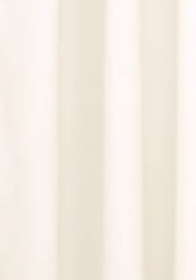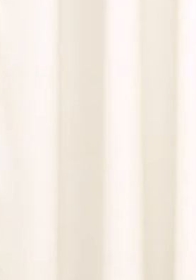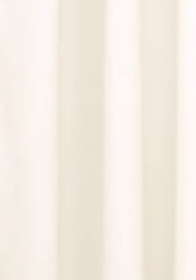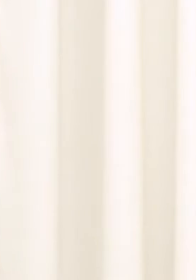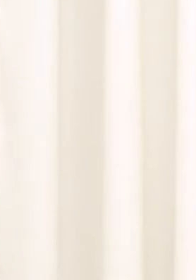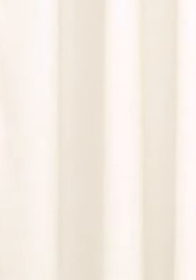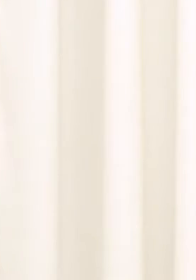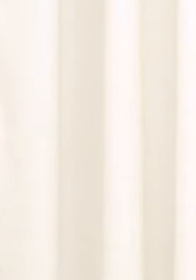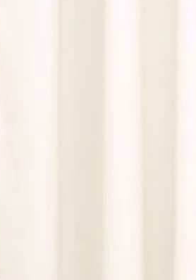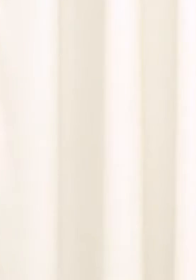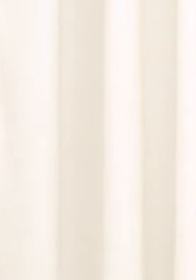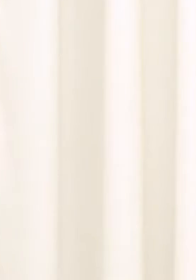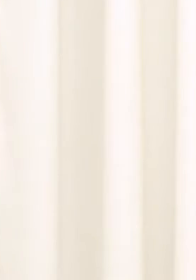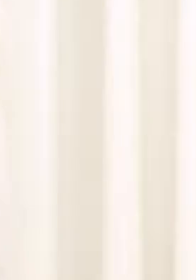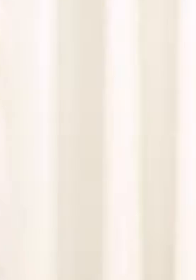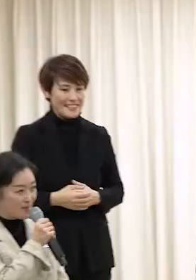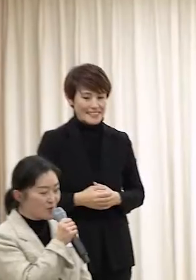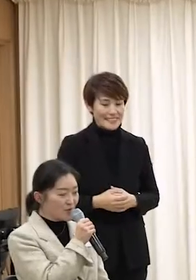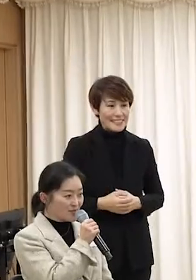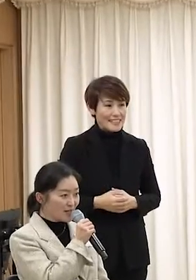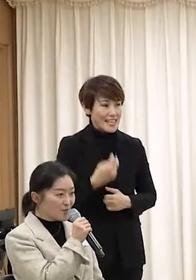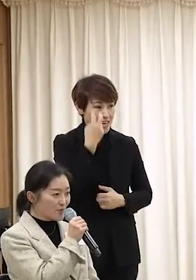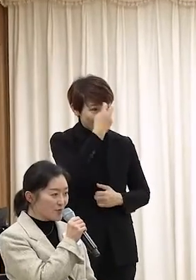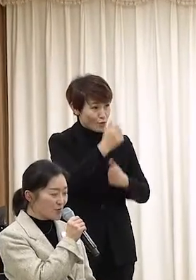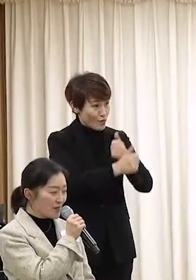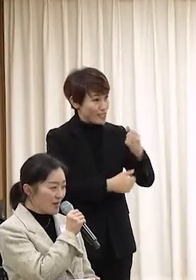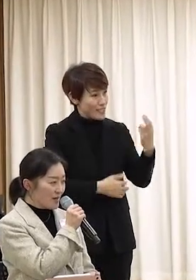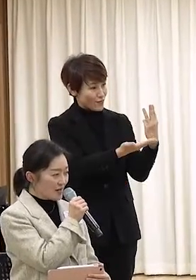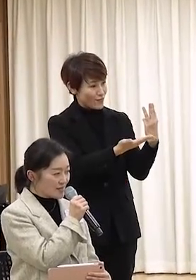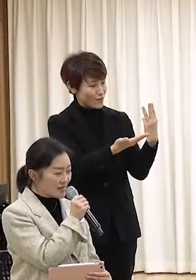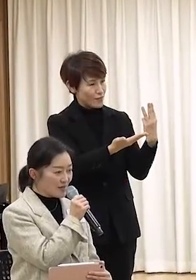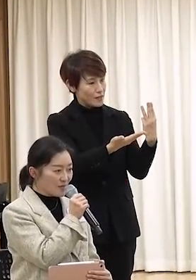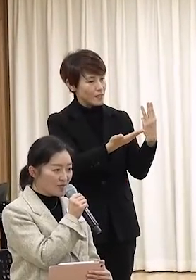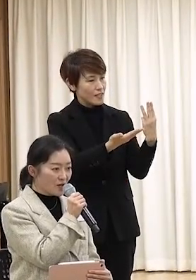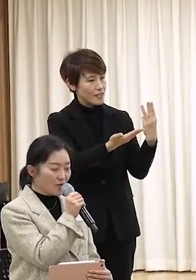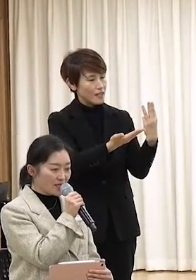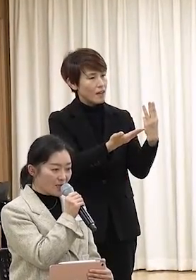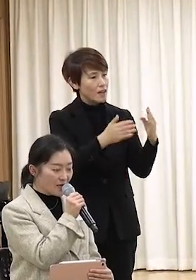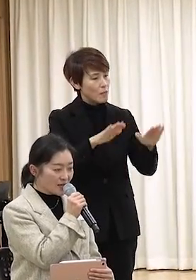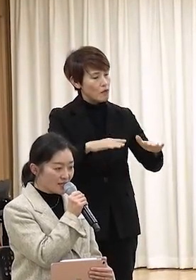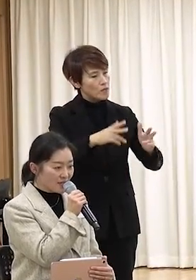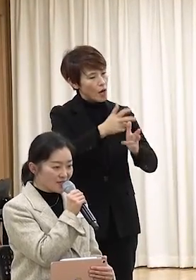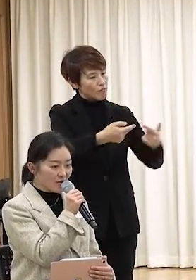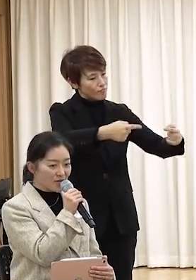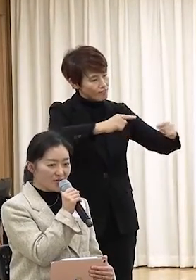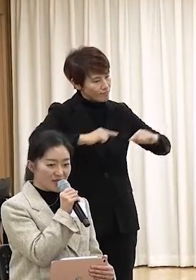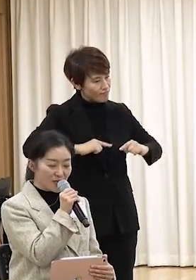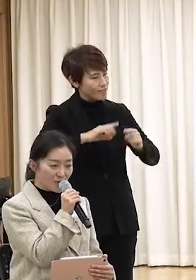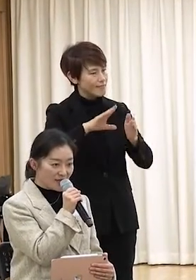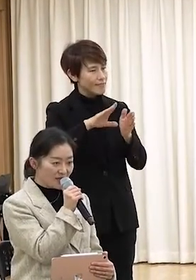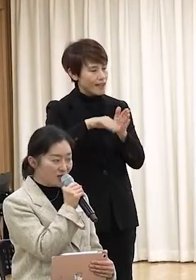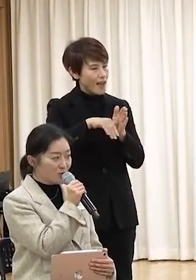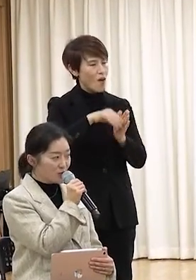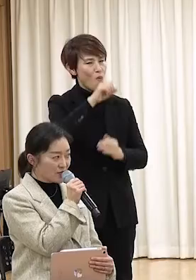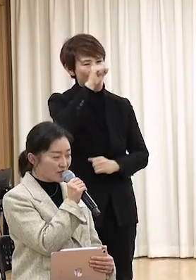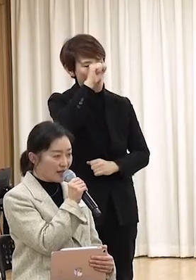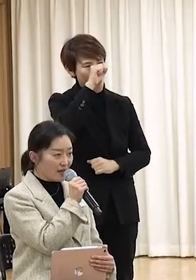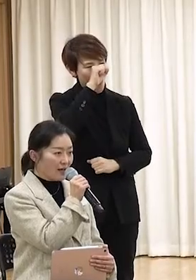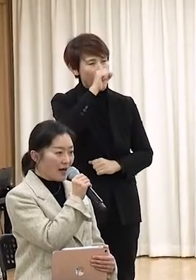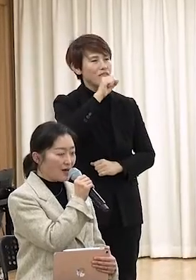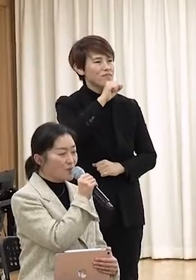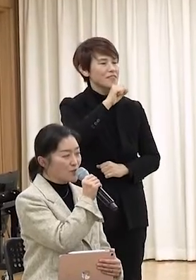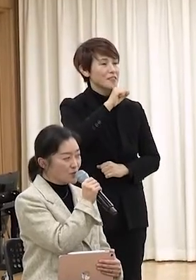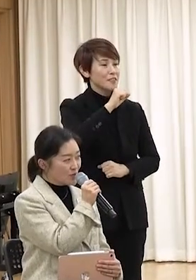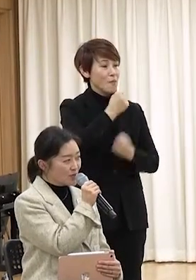구성이 되었으면 좋을 것 같습니다. 감수위원 세 분도 각자 이번 사업에 참여하시면서 이런 책이 좋았다 의견